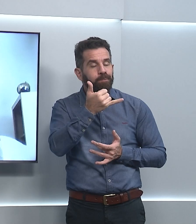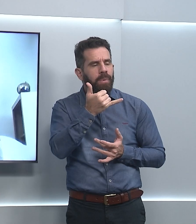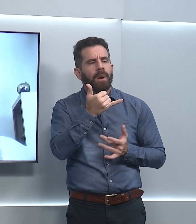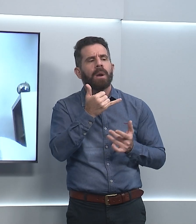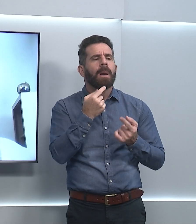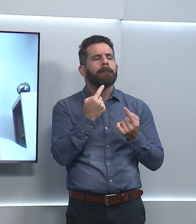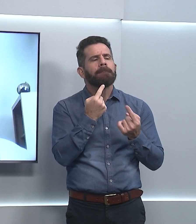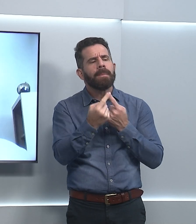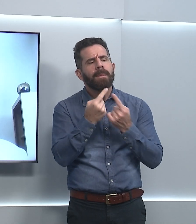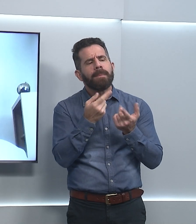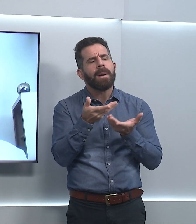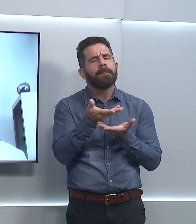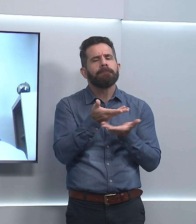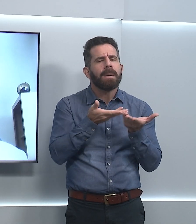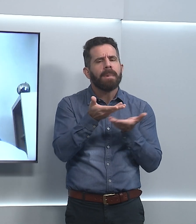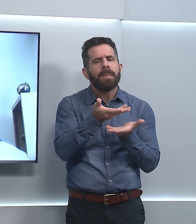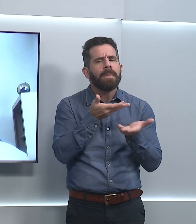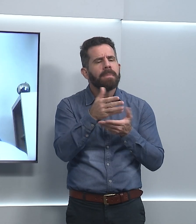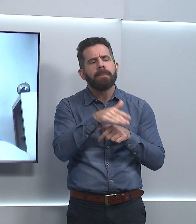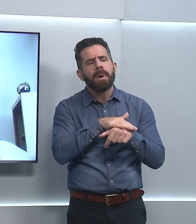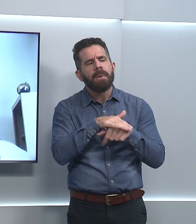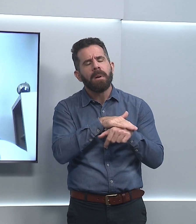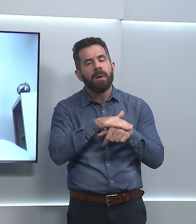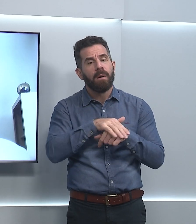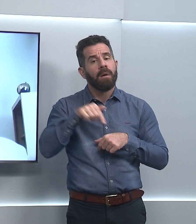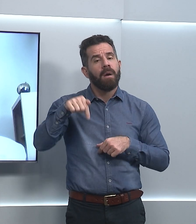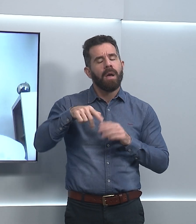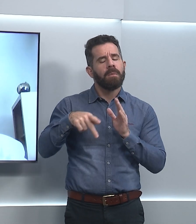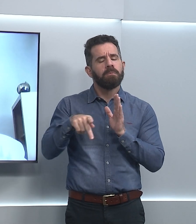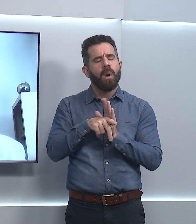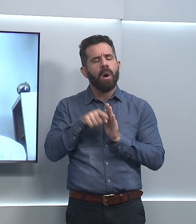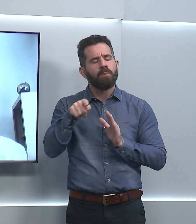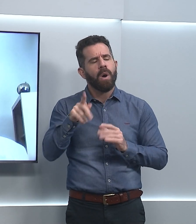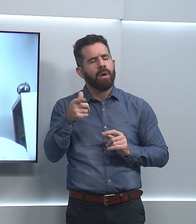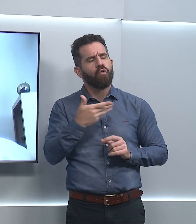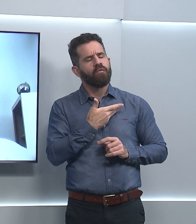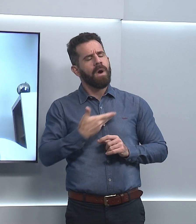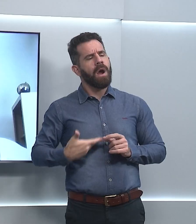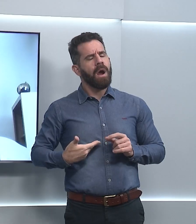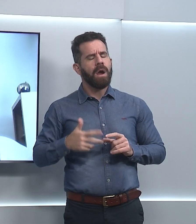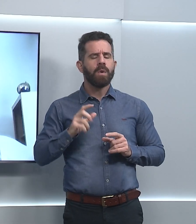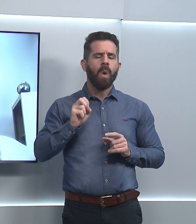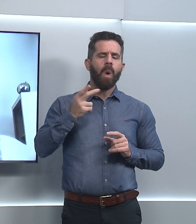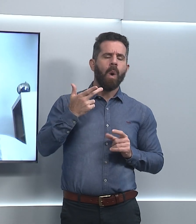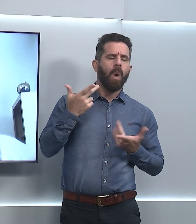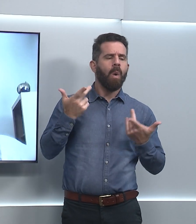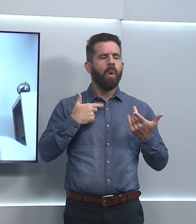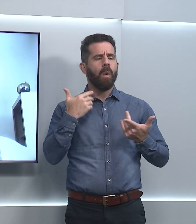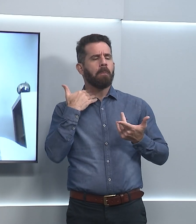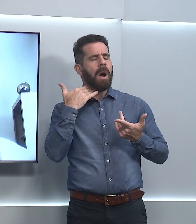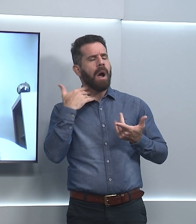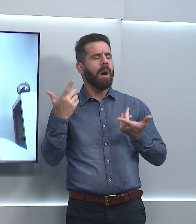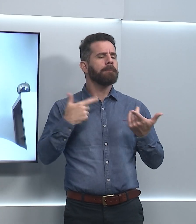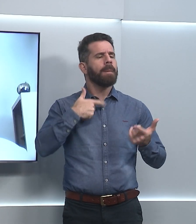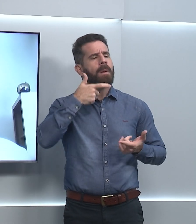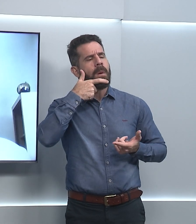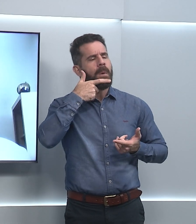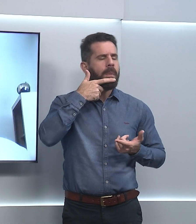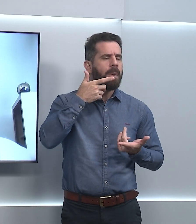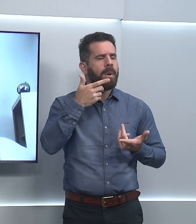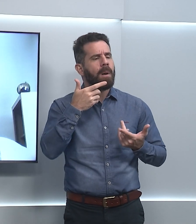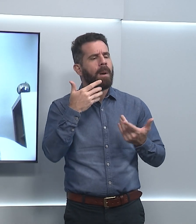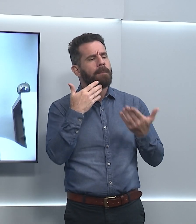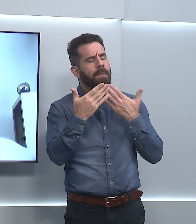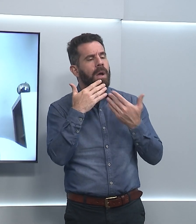se identifica como se fosse alguém de um órgão público ou de uma instituição financeira. Ali ele